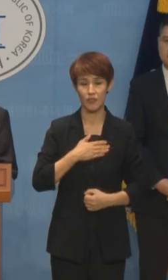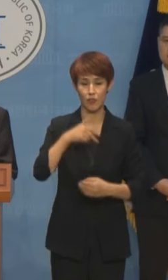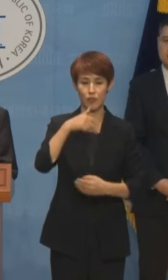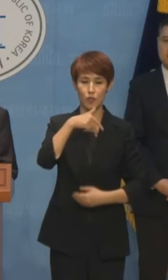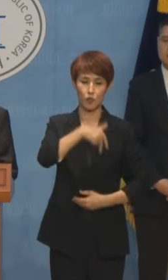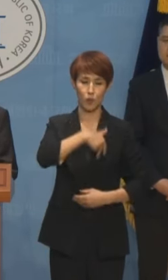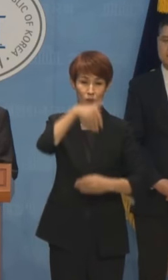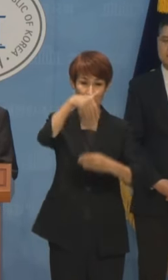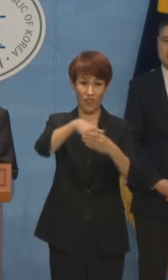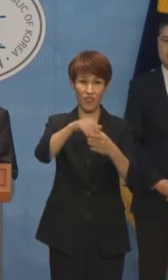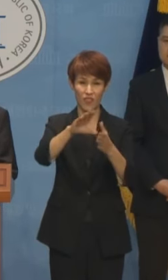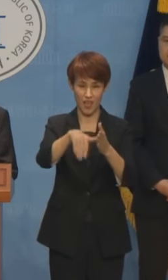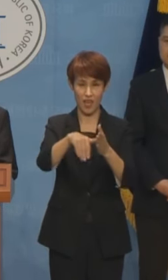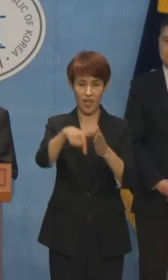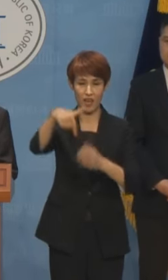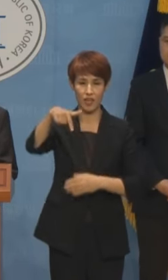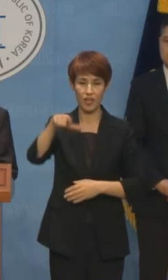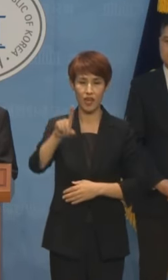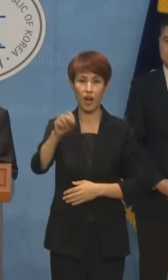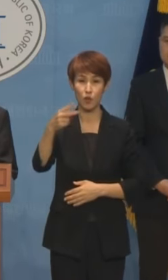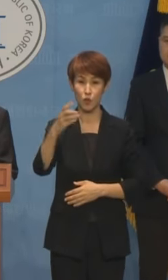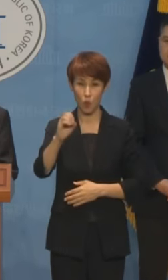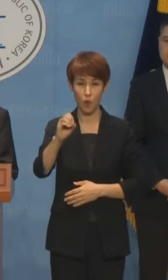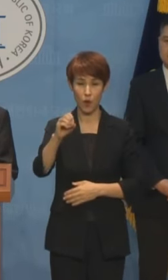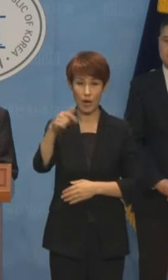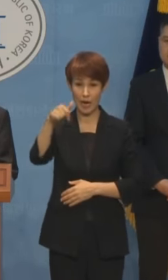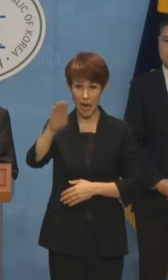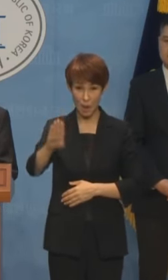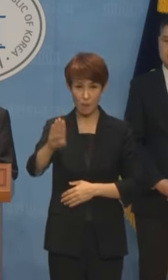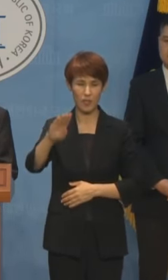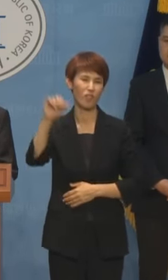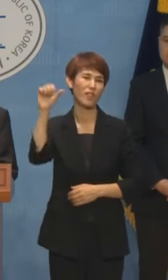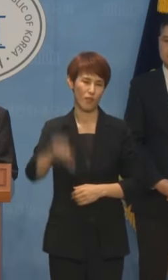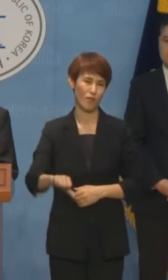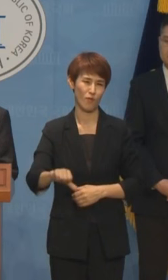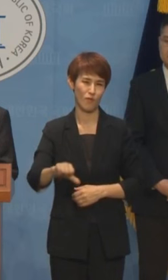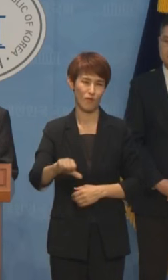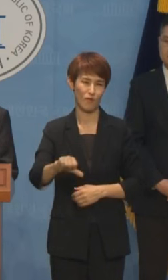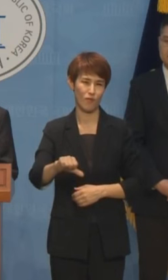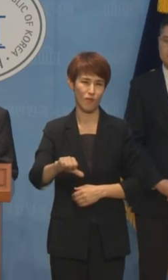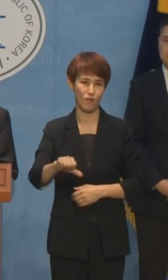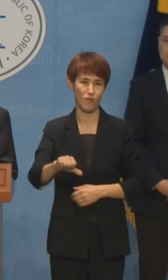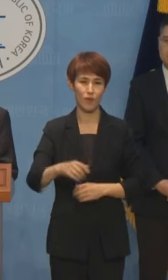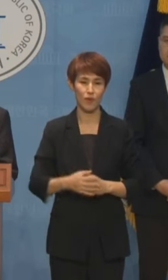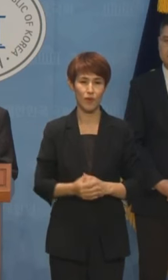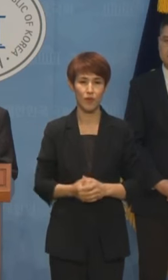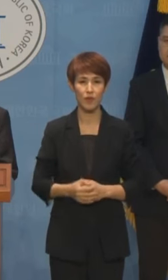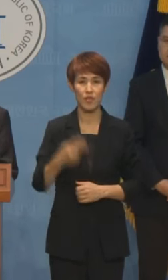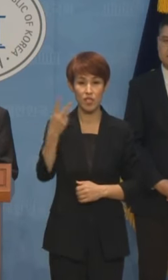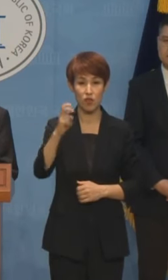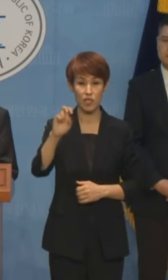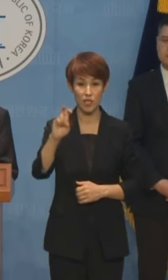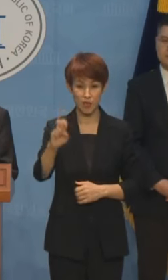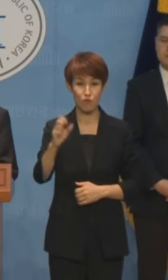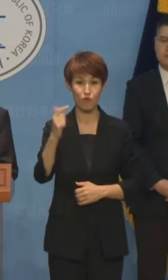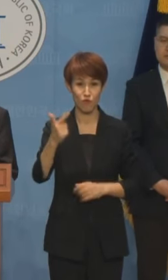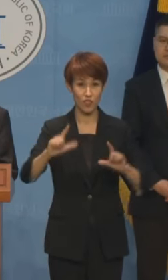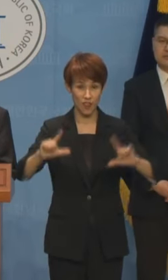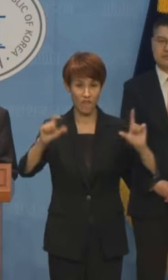총선에서 강동갑에서 낙선하고 유권자들에게 2026년에